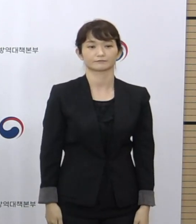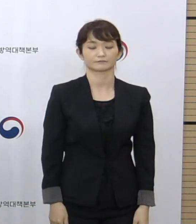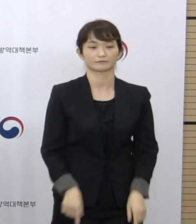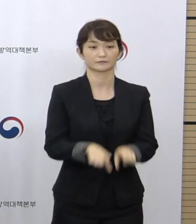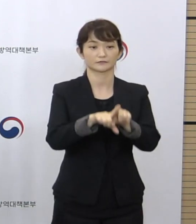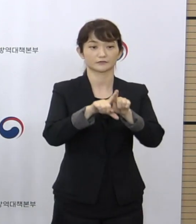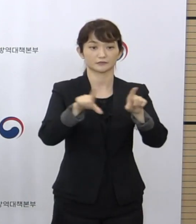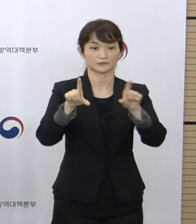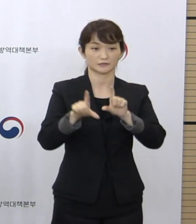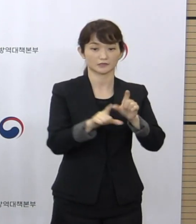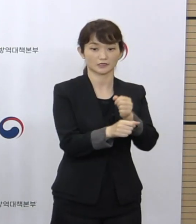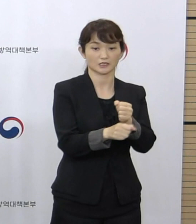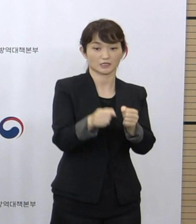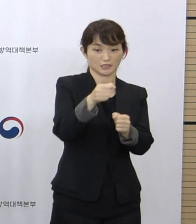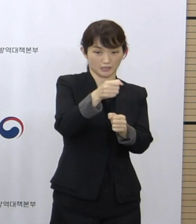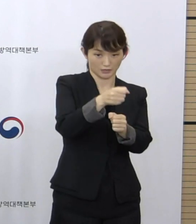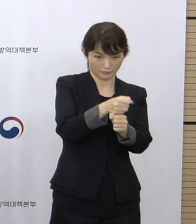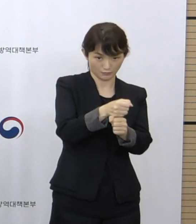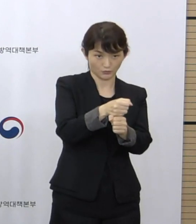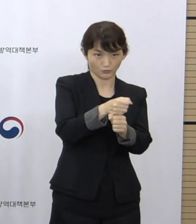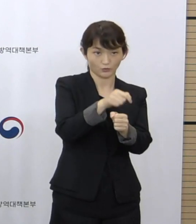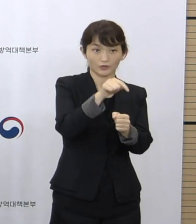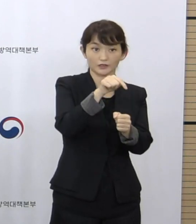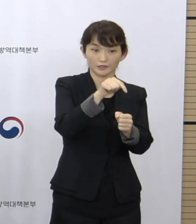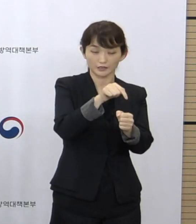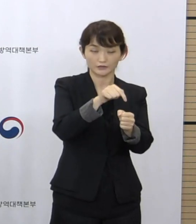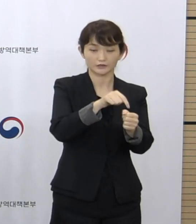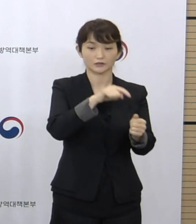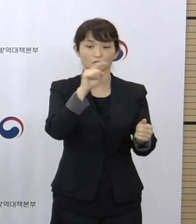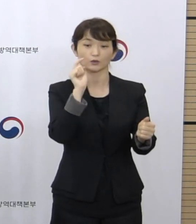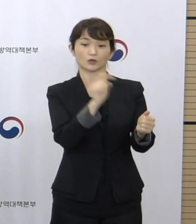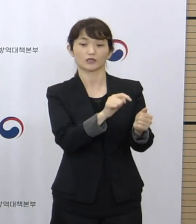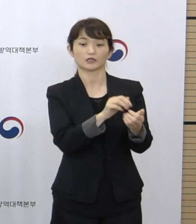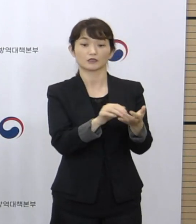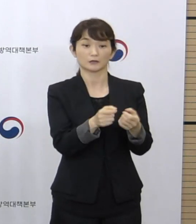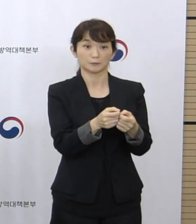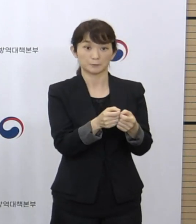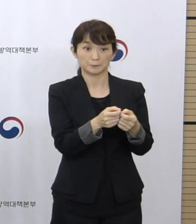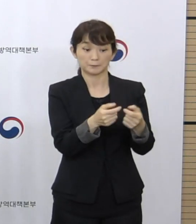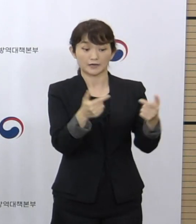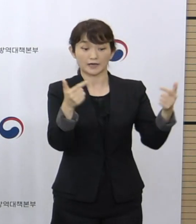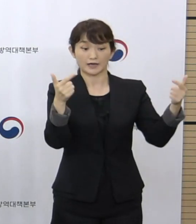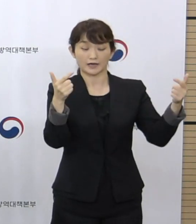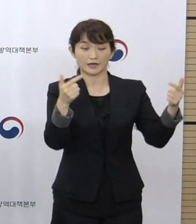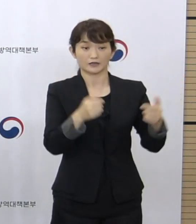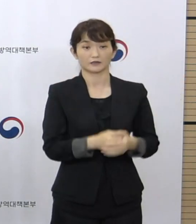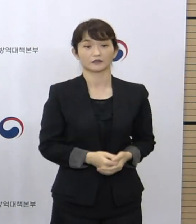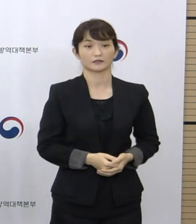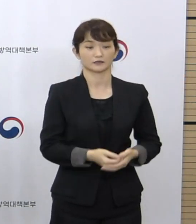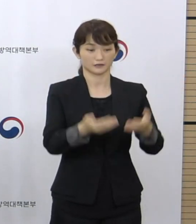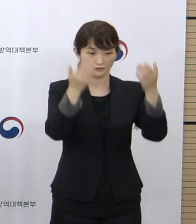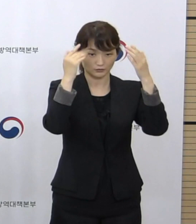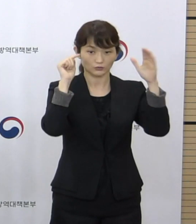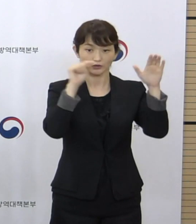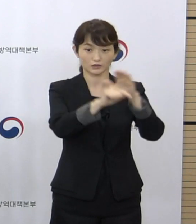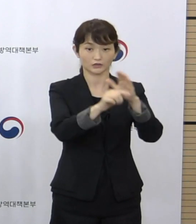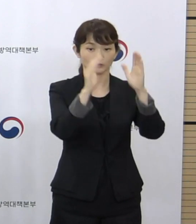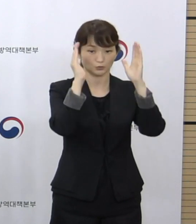일상 회복의 지속 차원에서 확진자 증가 시에도 대면 수업은